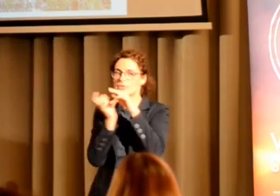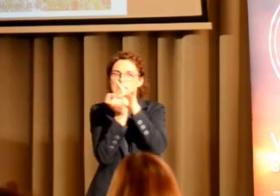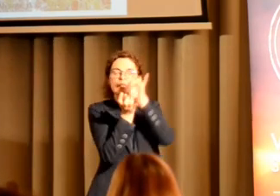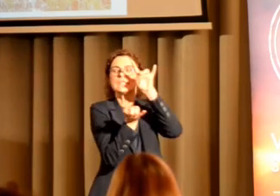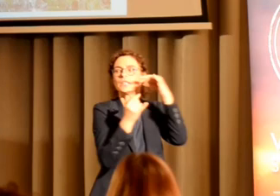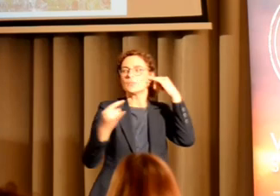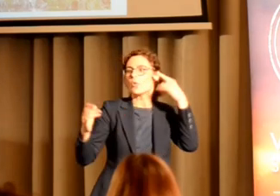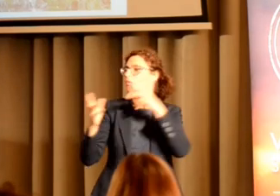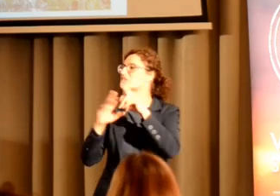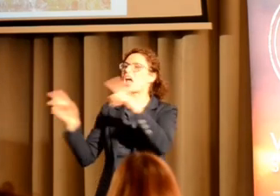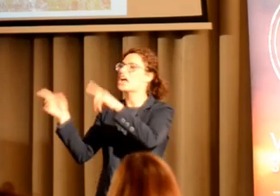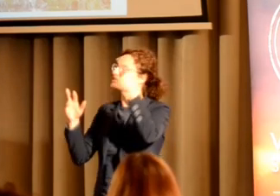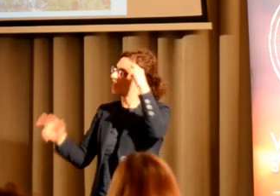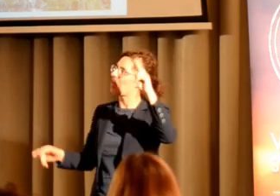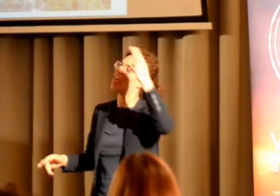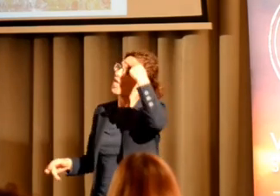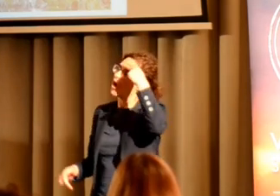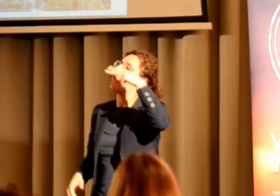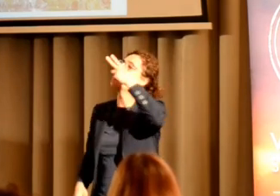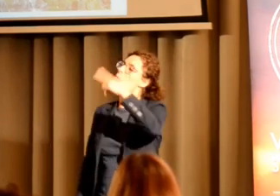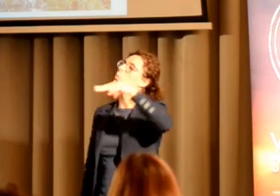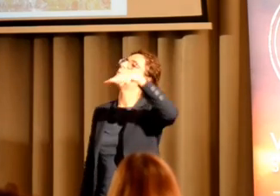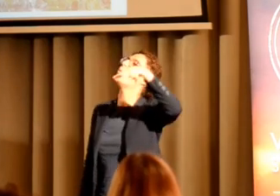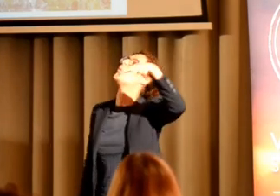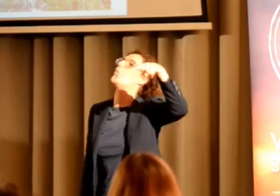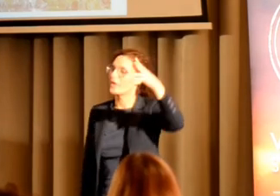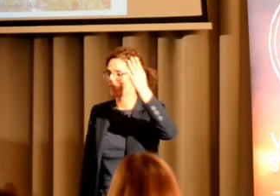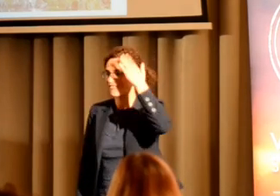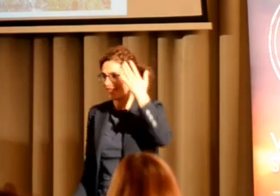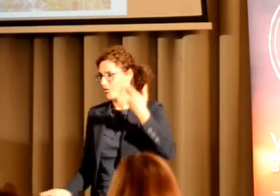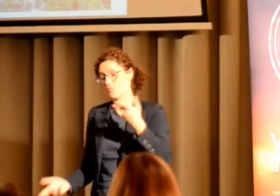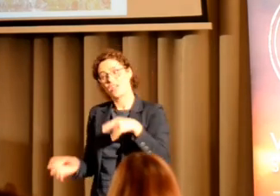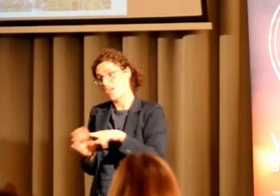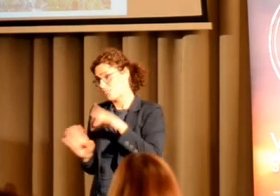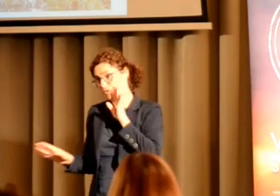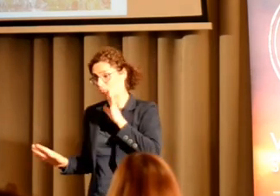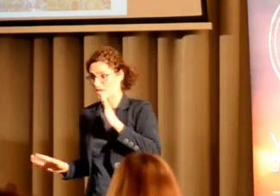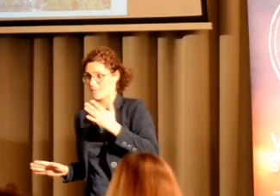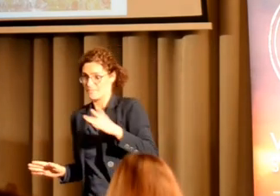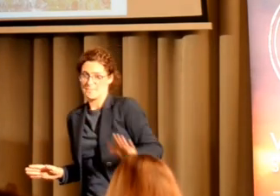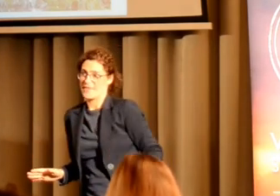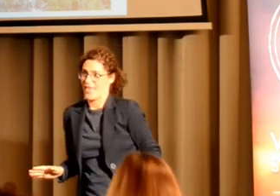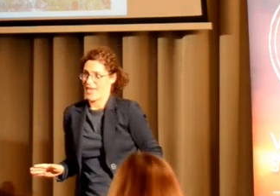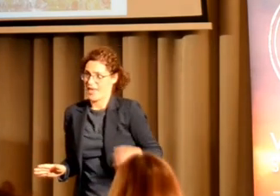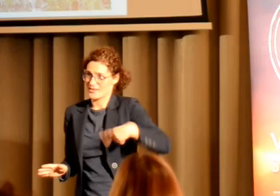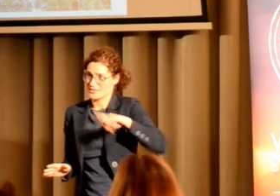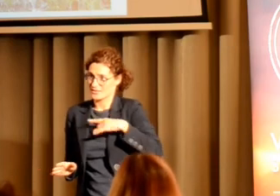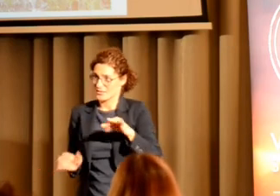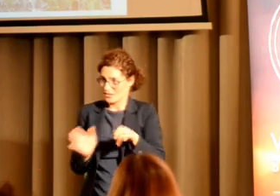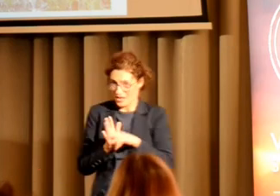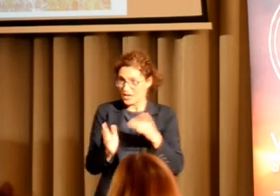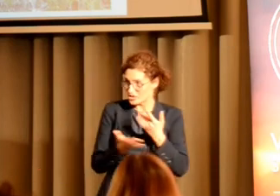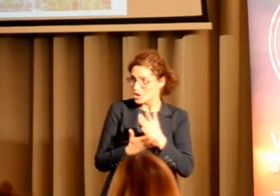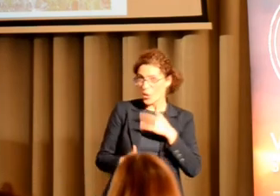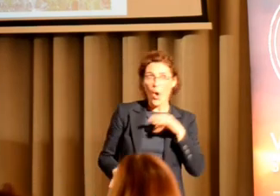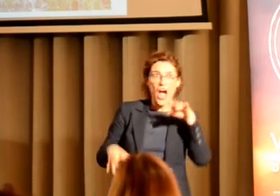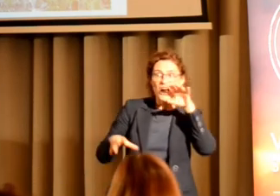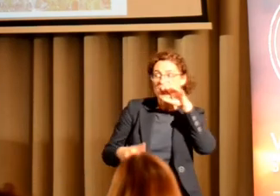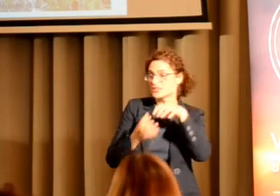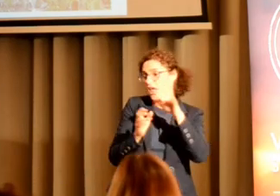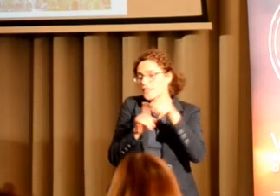przychodzi do głowy wycie, prawda? Ale przecież, podobnie jak nasze psy, one nie tylko wyją, też skoną, warczą,